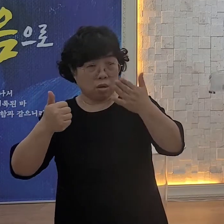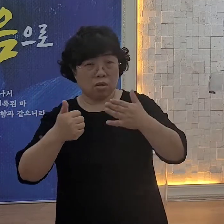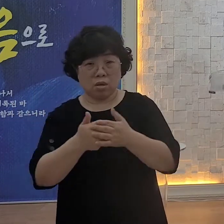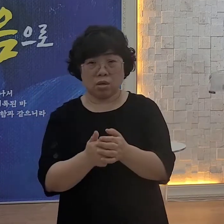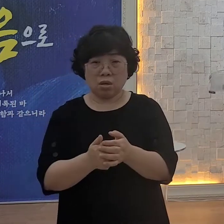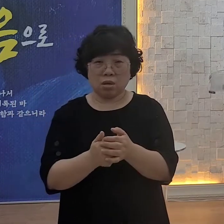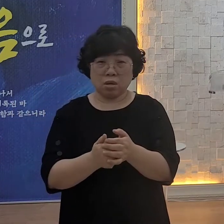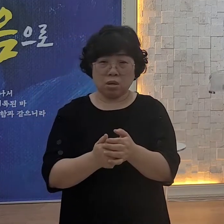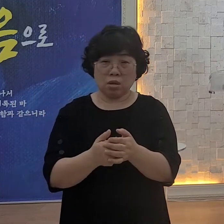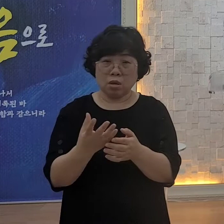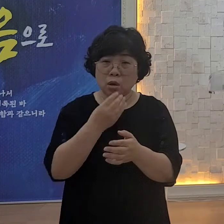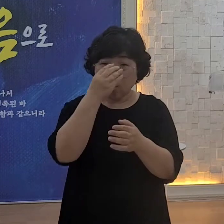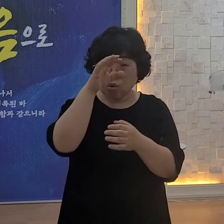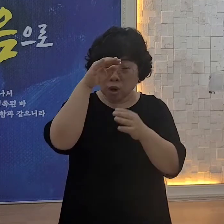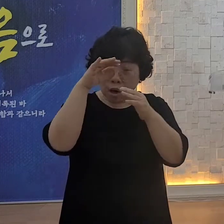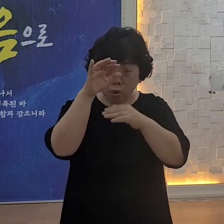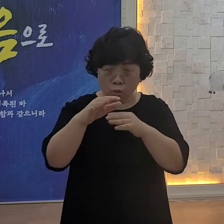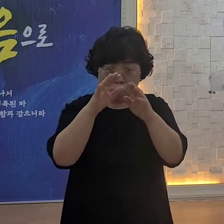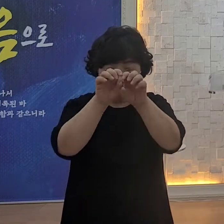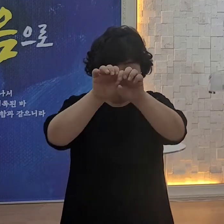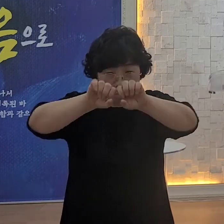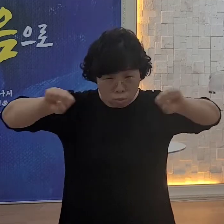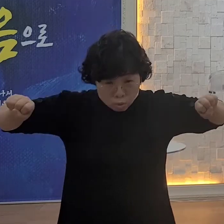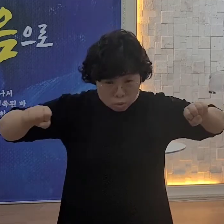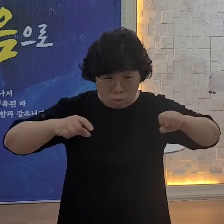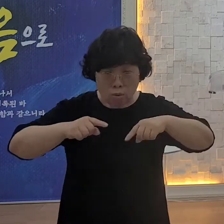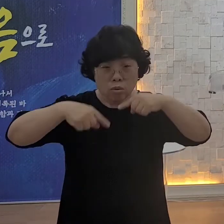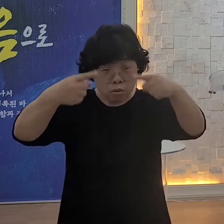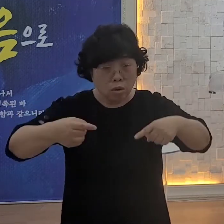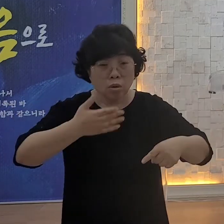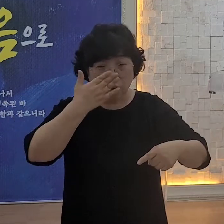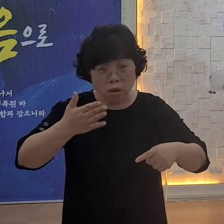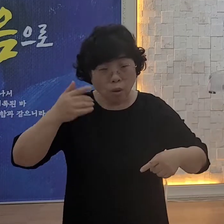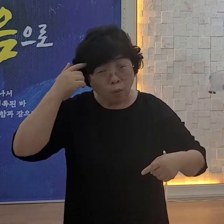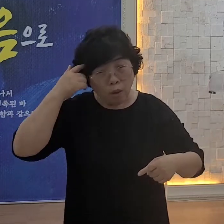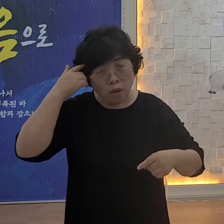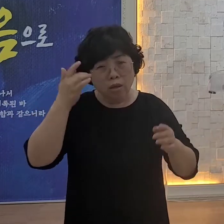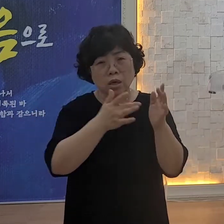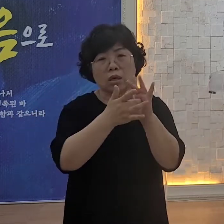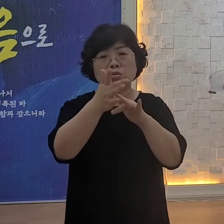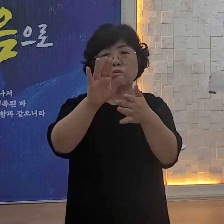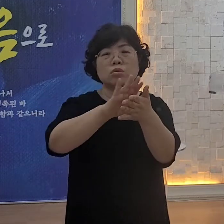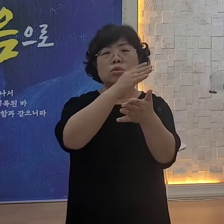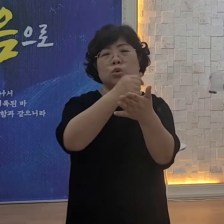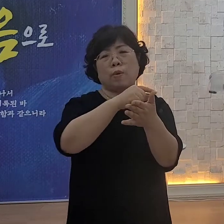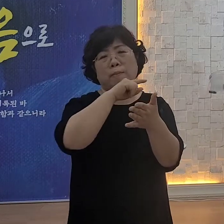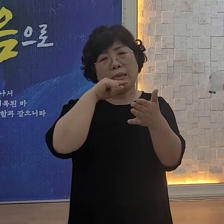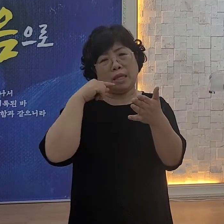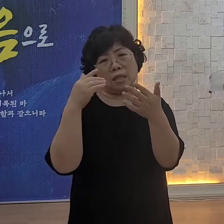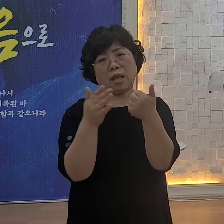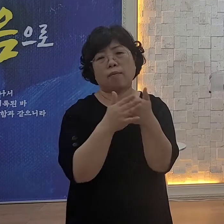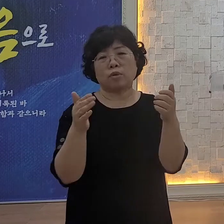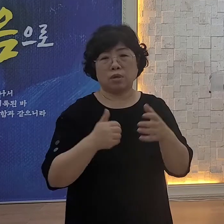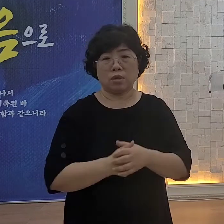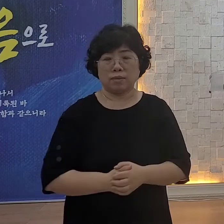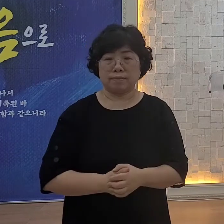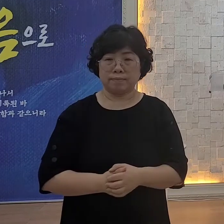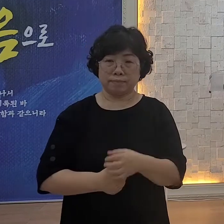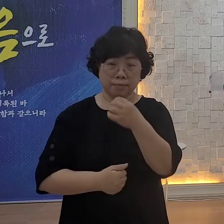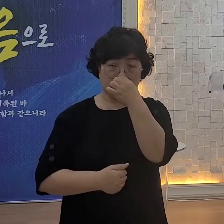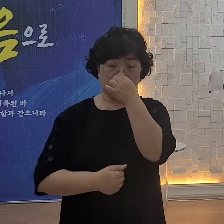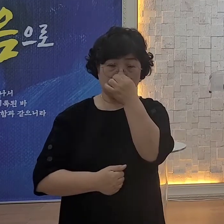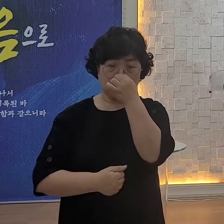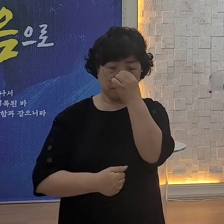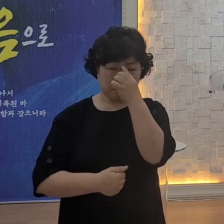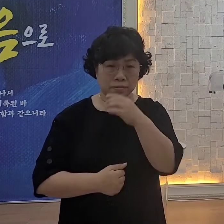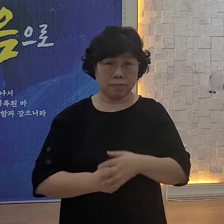열고 들어갈 수 있는 이 놀라운 은혜를 특권을 받았는데, 이걸 다른 말로 하면 기도의 특권이다라는 사실. 언제든지 하나님 앞에 나아가서 구할